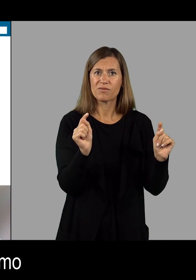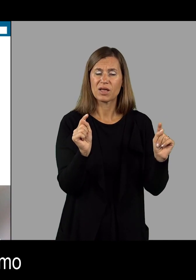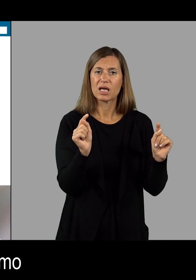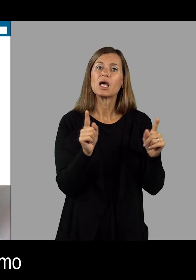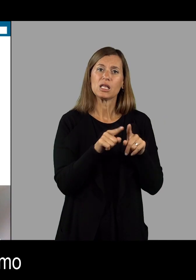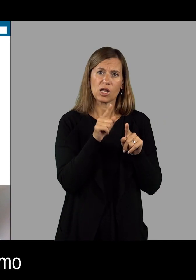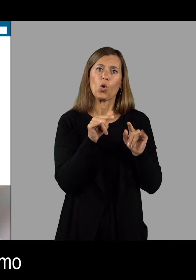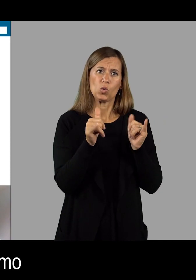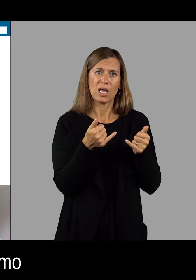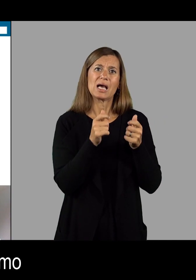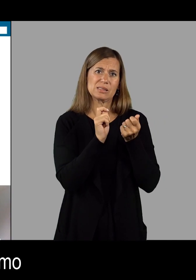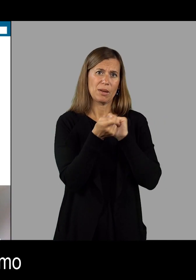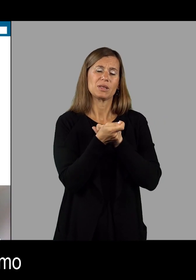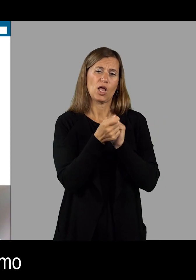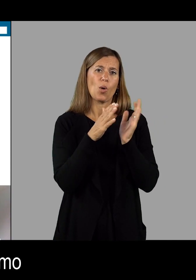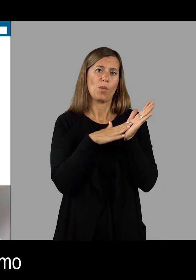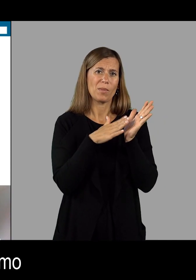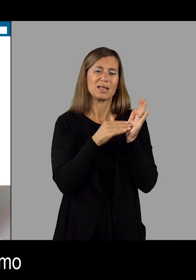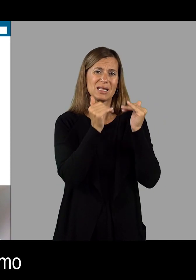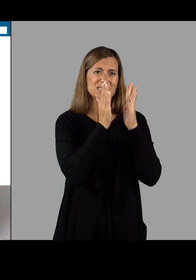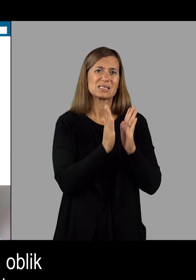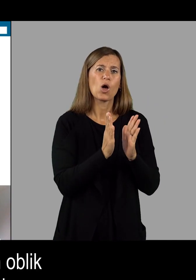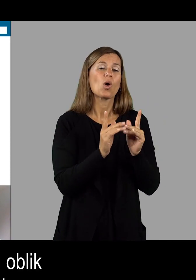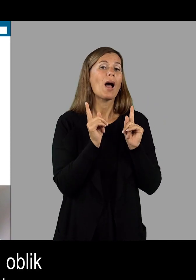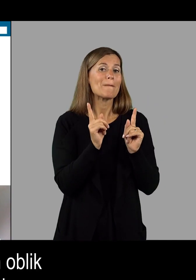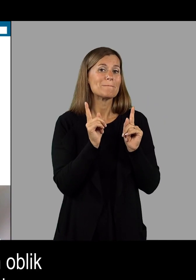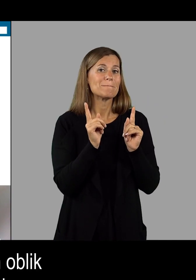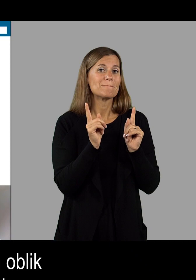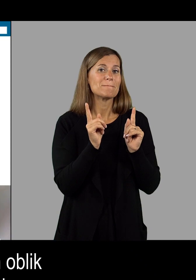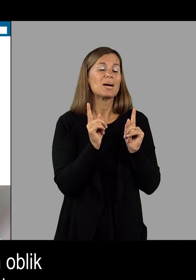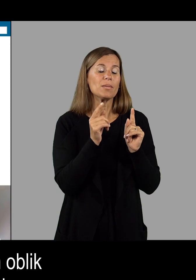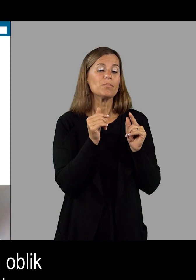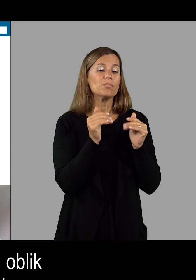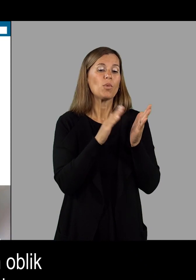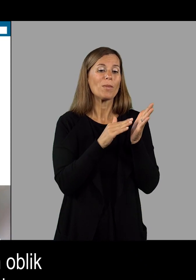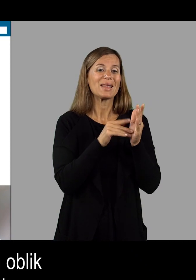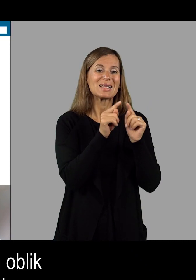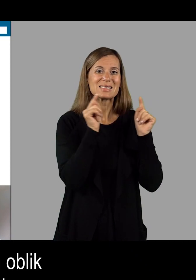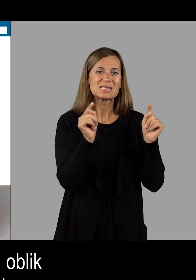seveda spreminjamo pomen stavkov, vendar je vseh